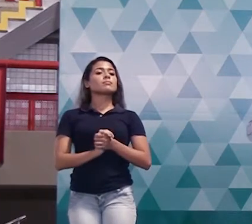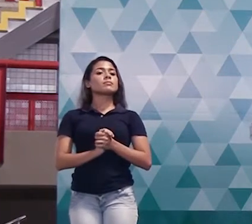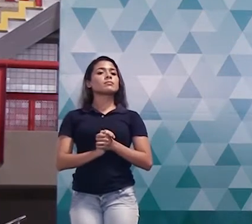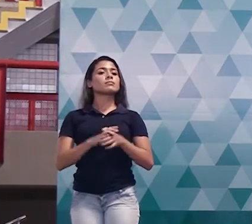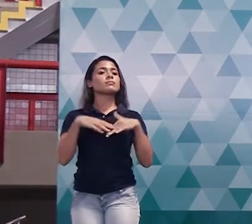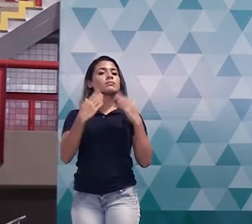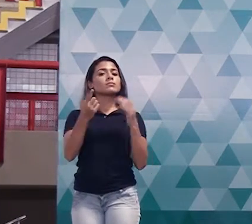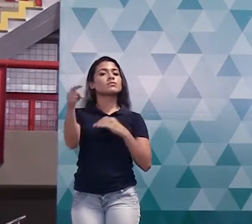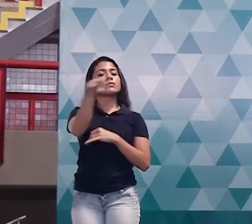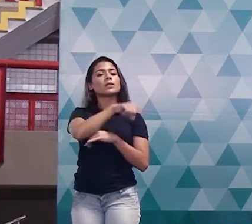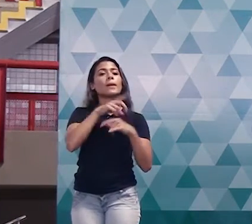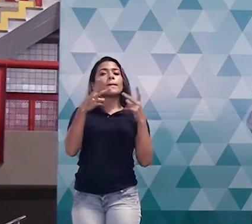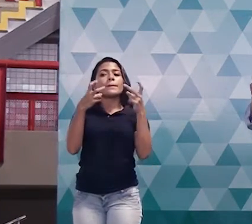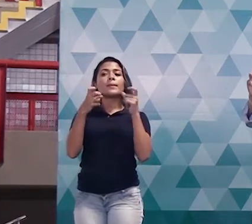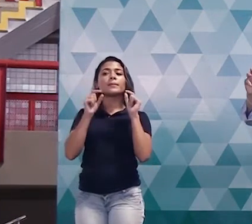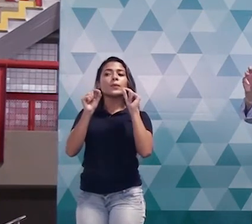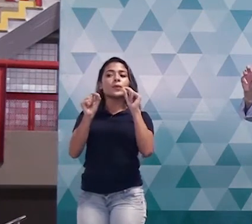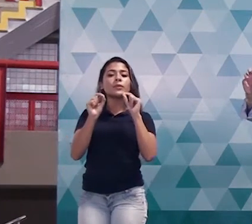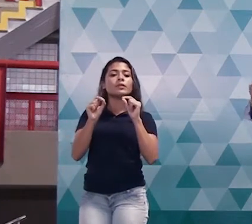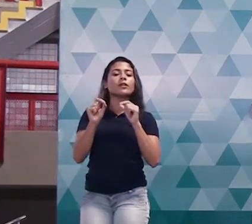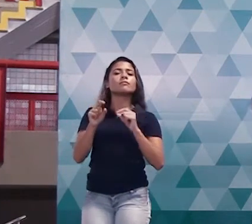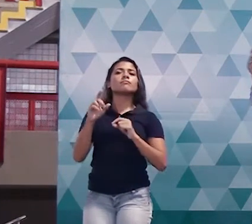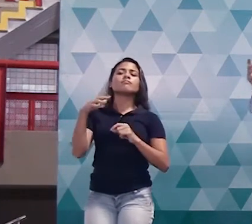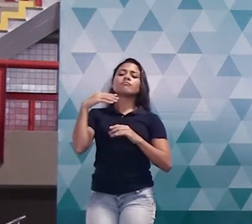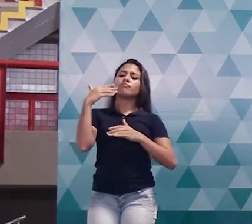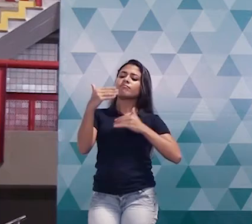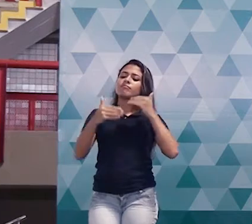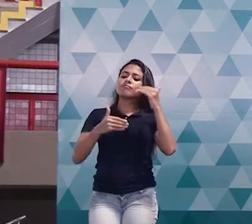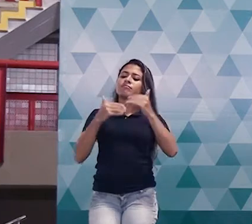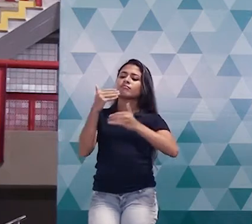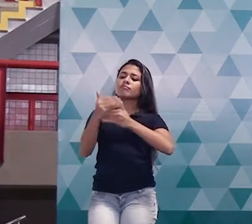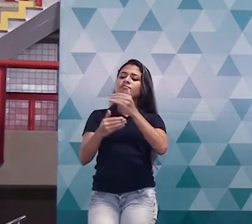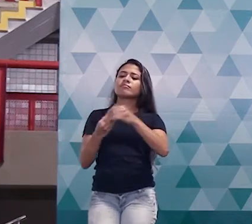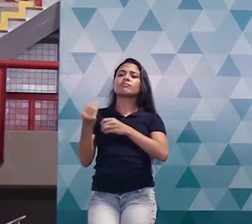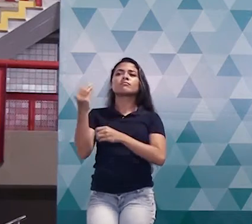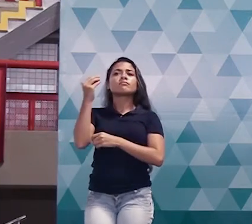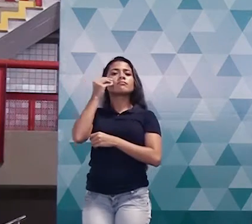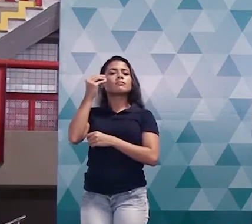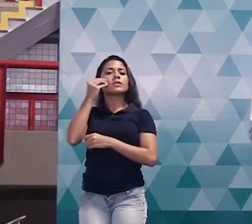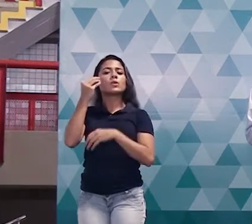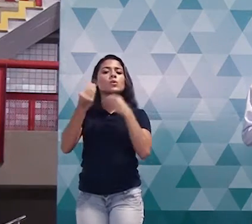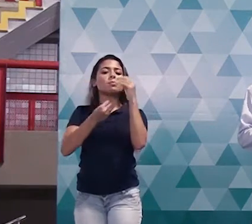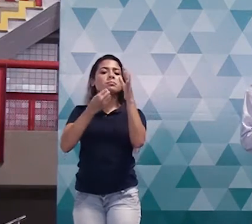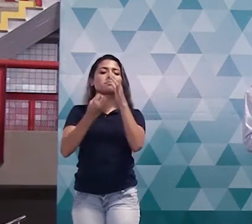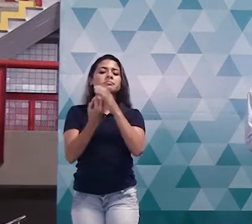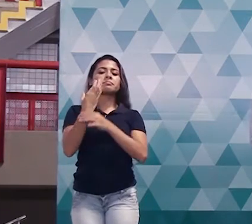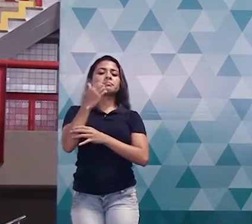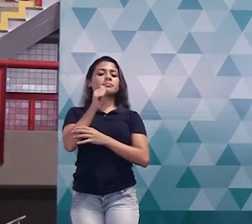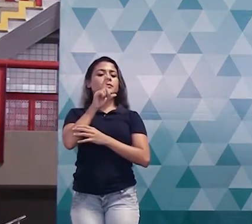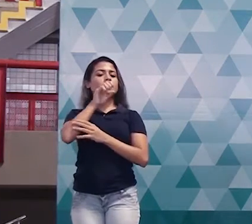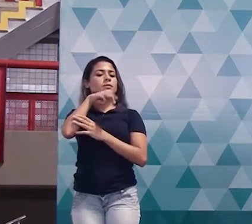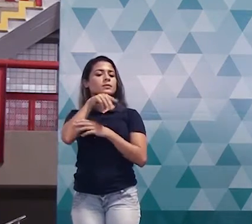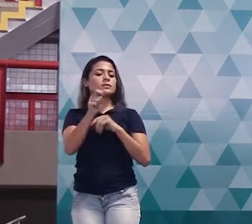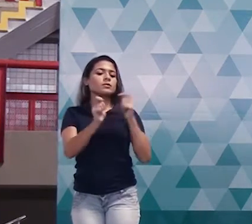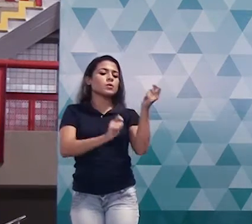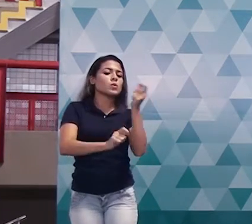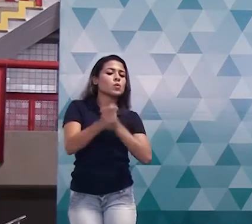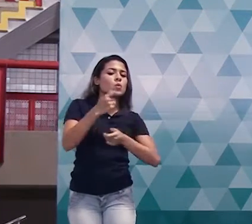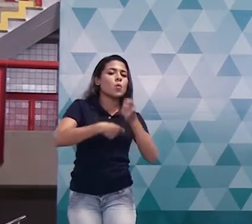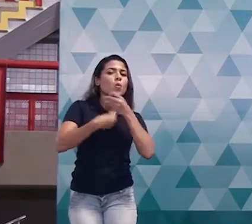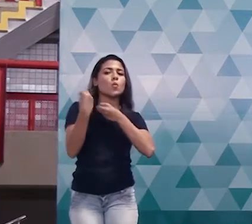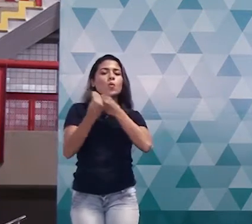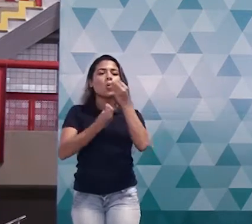que dentro desse cenário, o governo geral ele vai tentar articular a nossa administração. Ciliano, mas mesmo assim isso é a